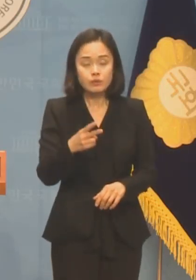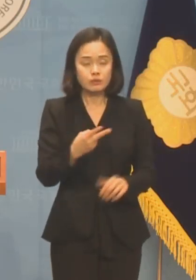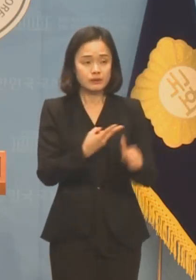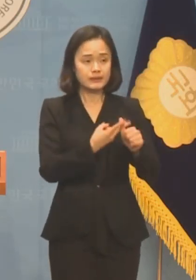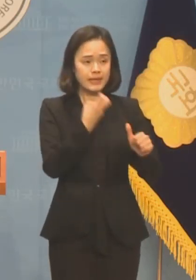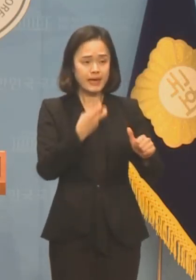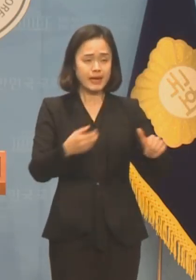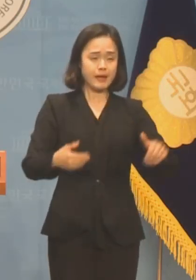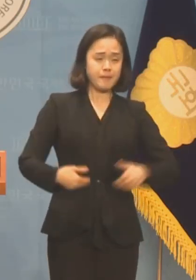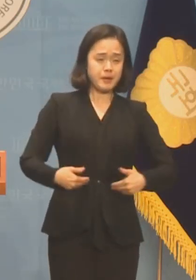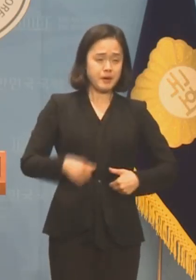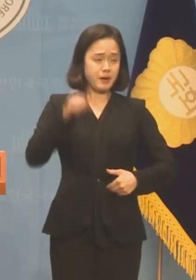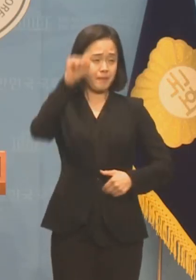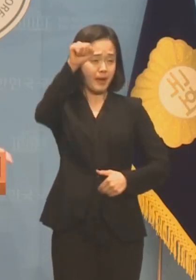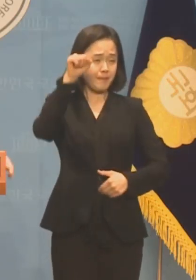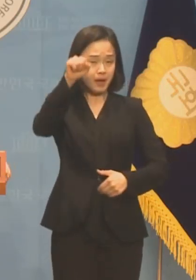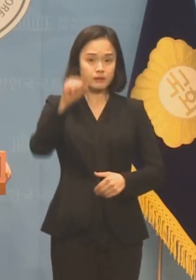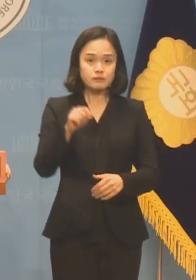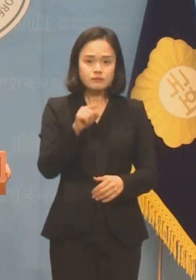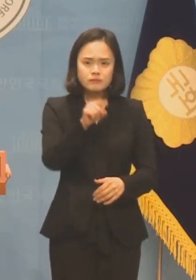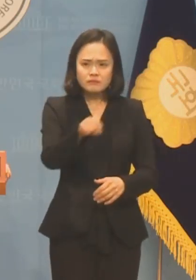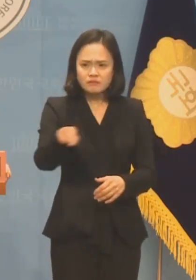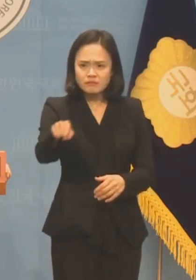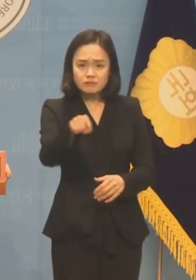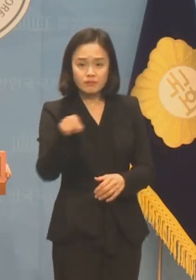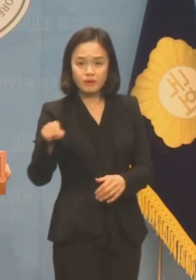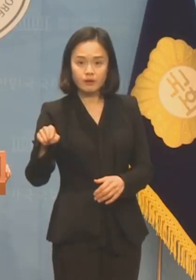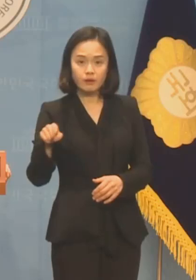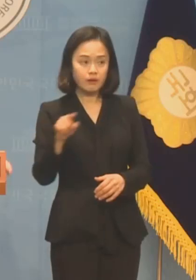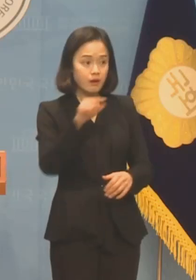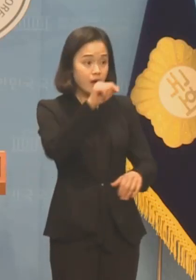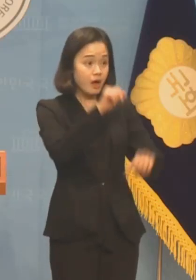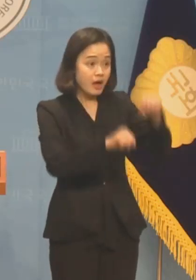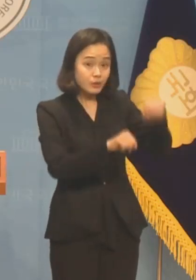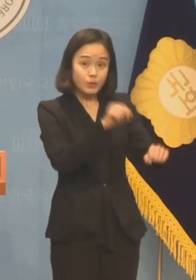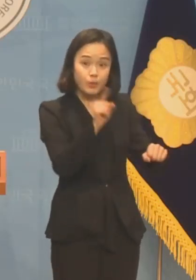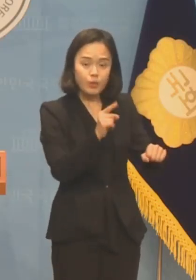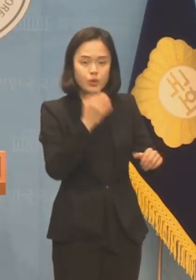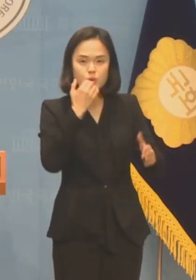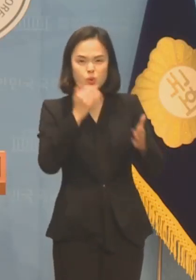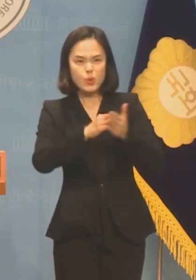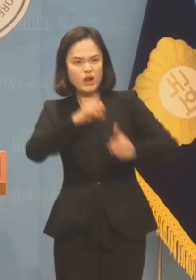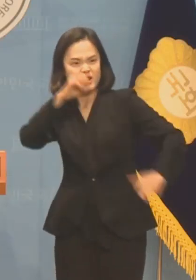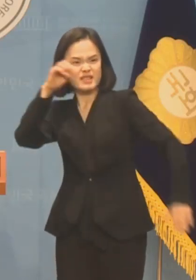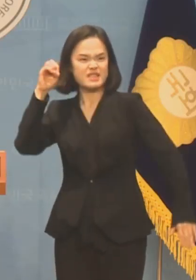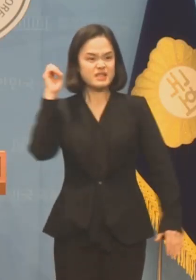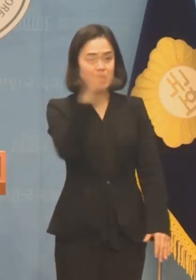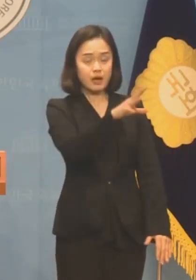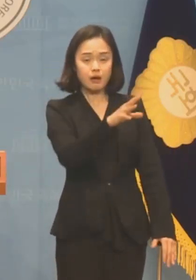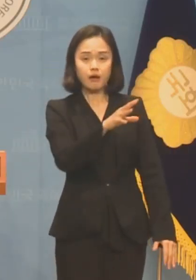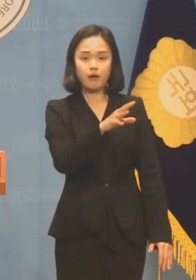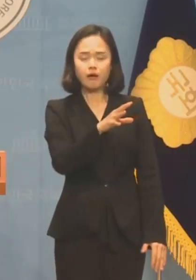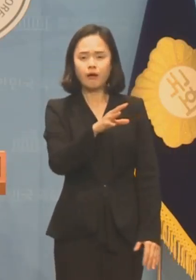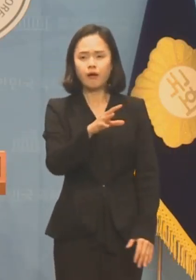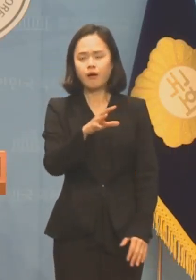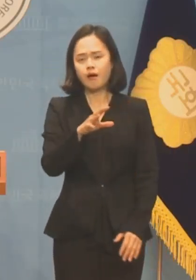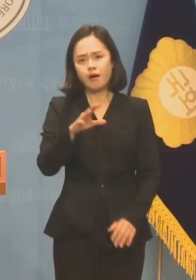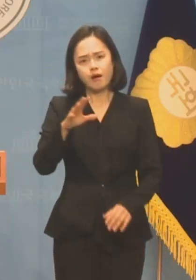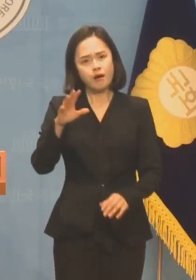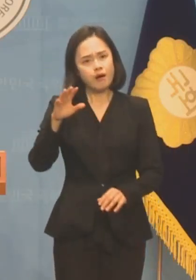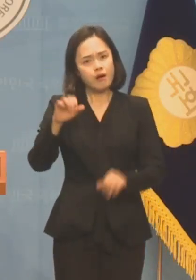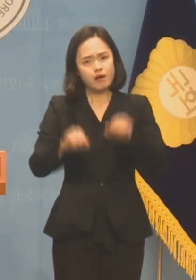벌어지고 있습니다. 취재진을 향한 폭력이 거세지고도 있습니다. 방송 카메라를